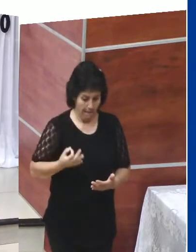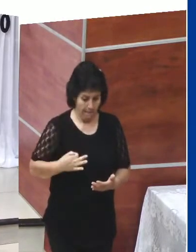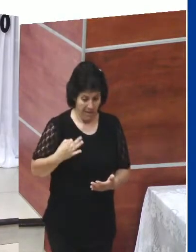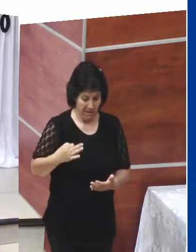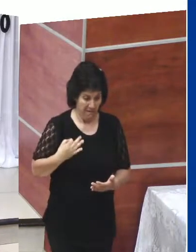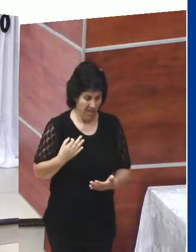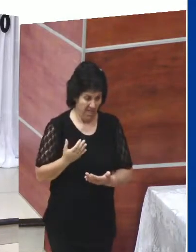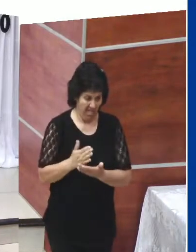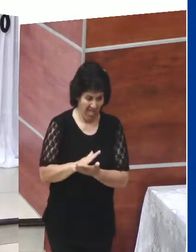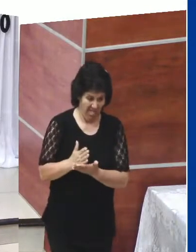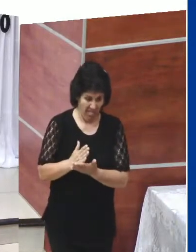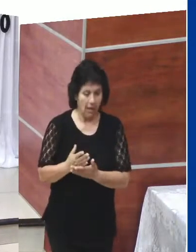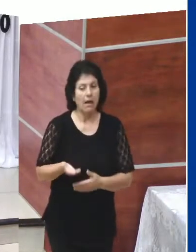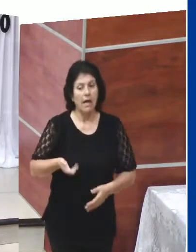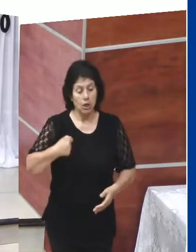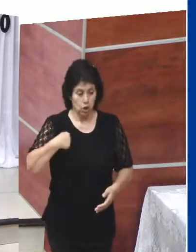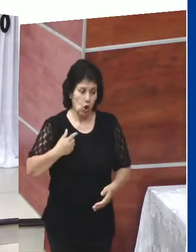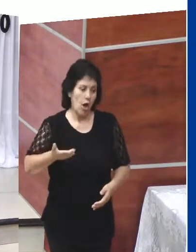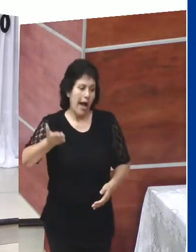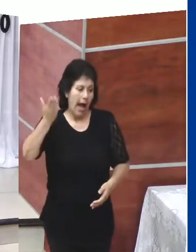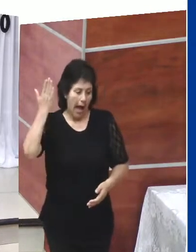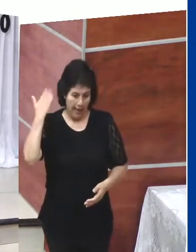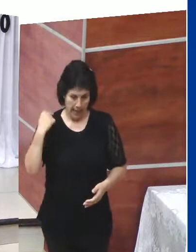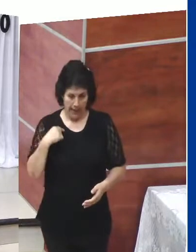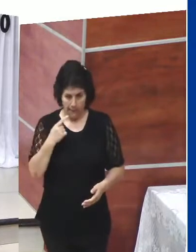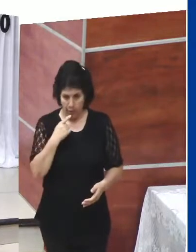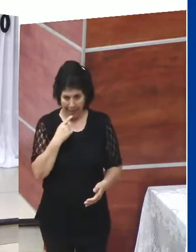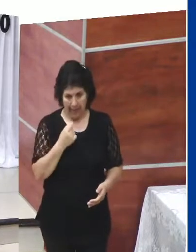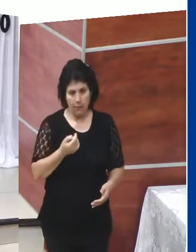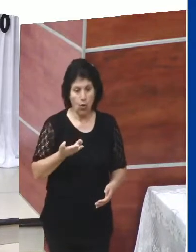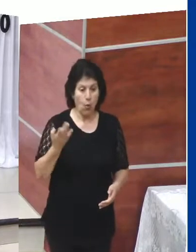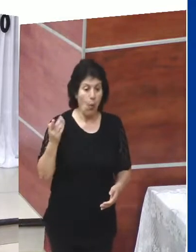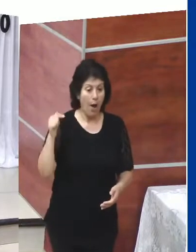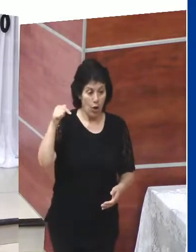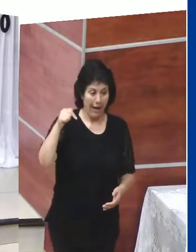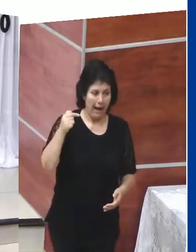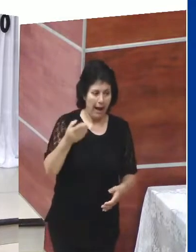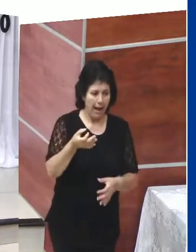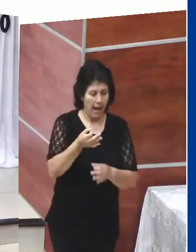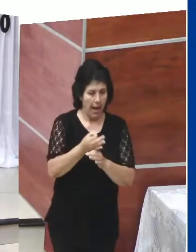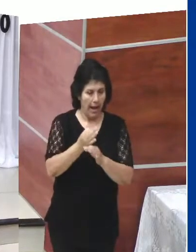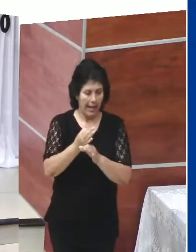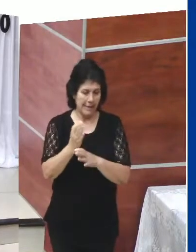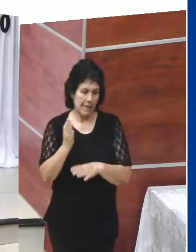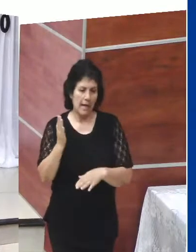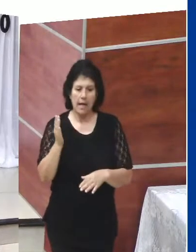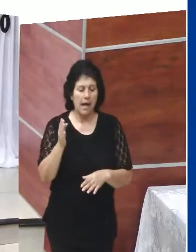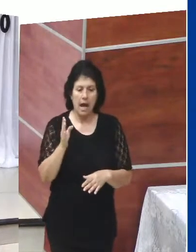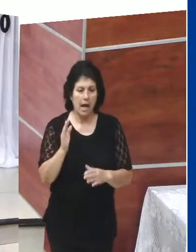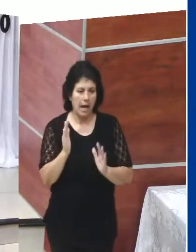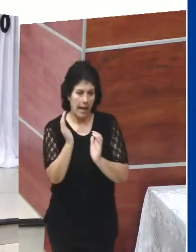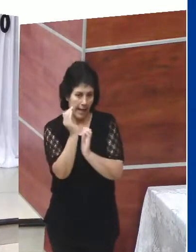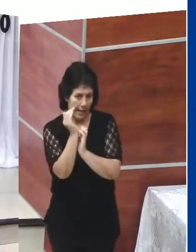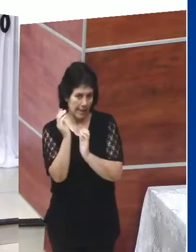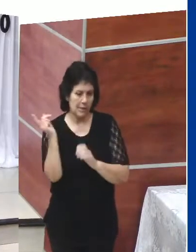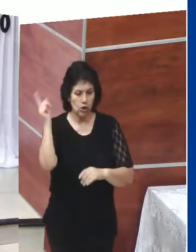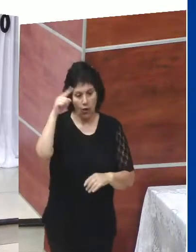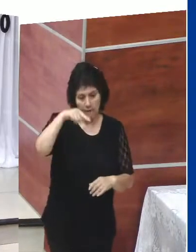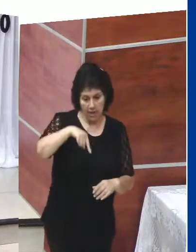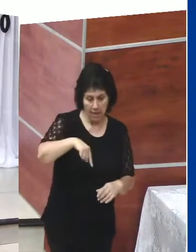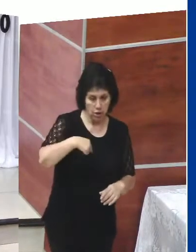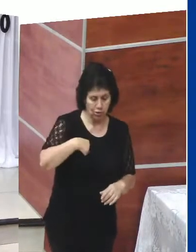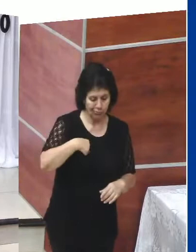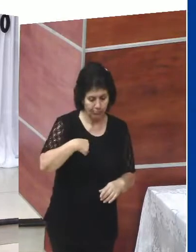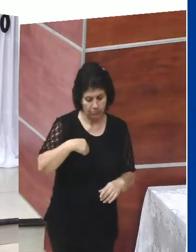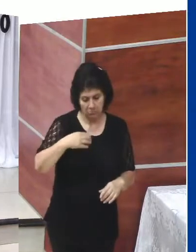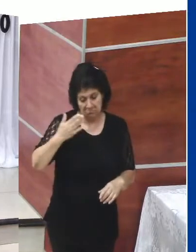la iglesia, no usaba buenas palabras, no tenía buenos pensamientos, porque